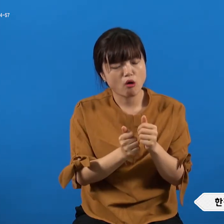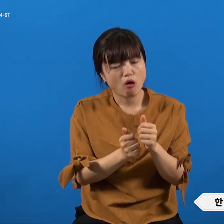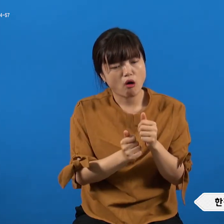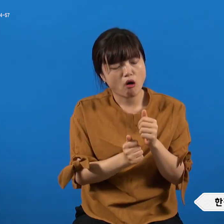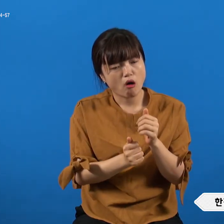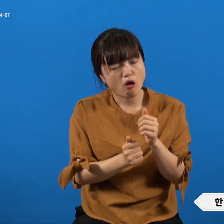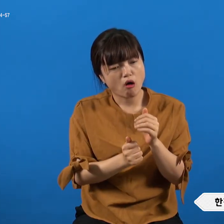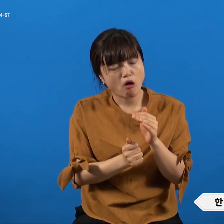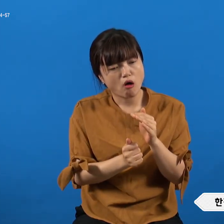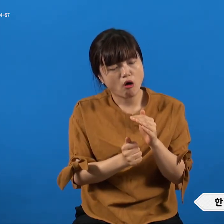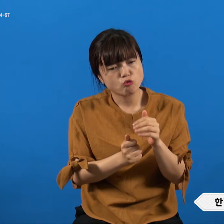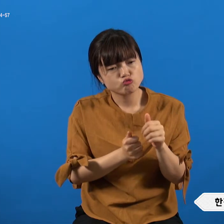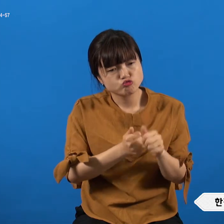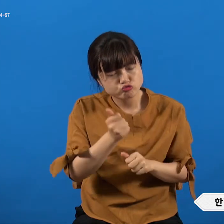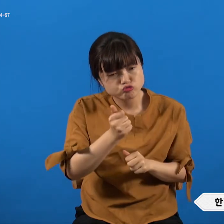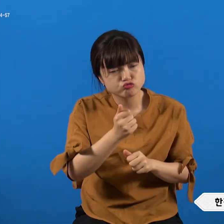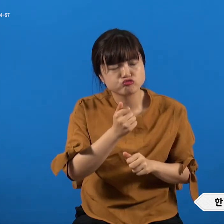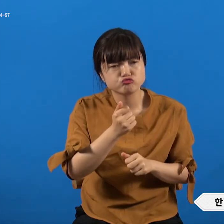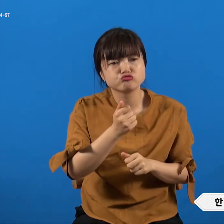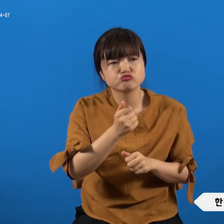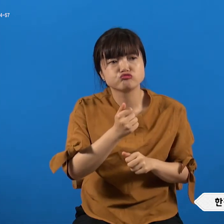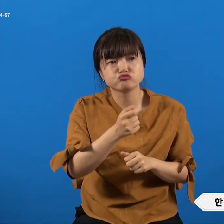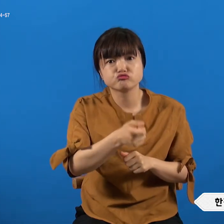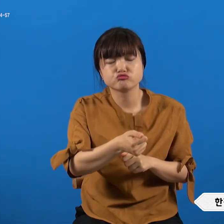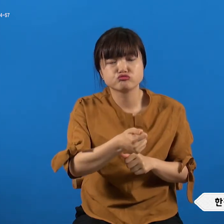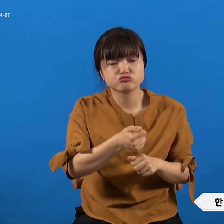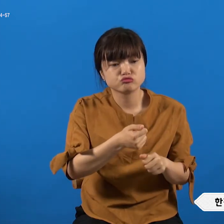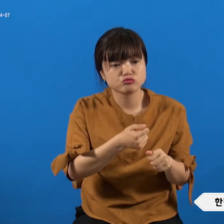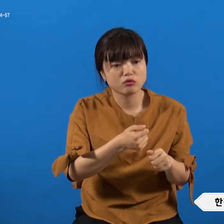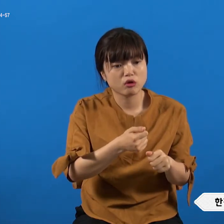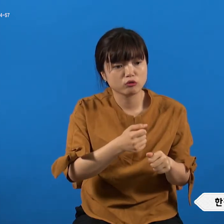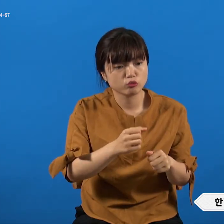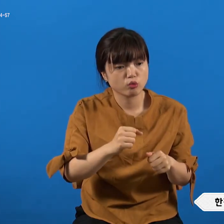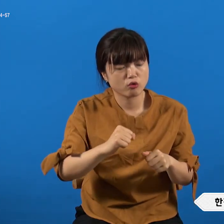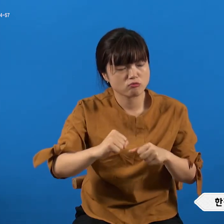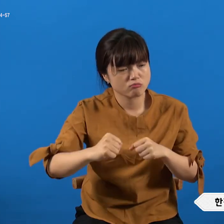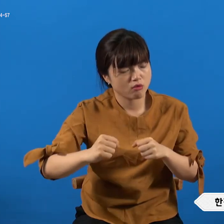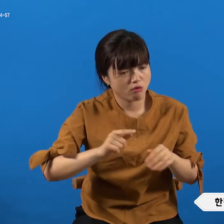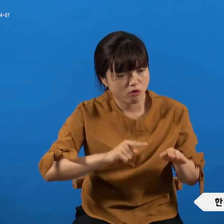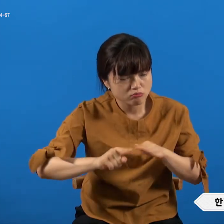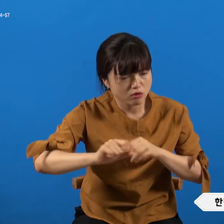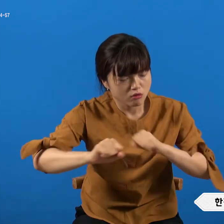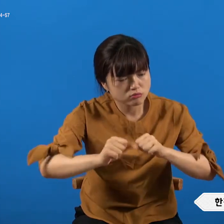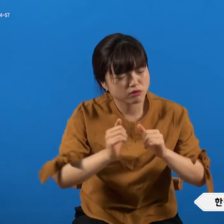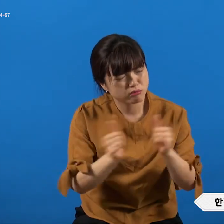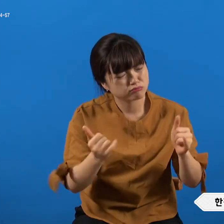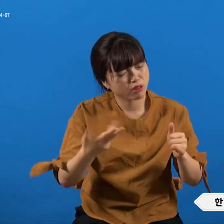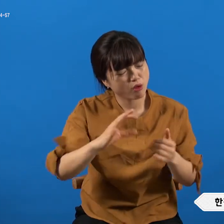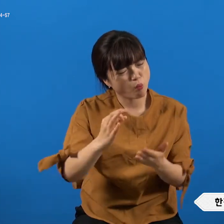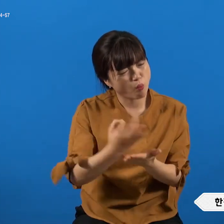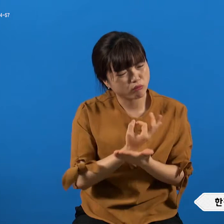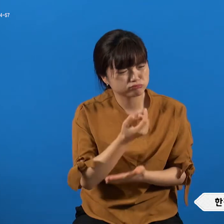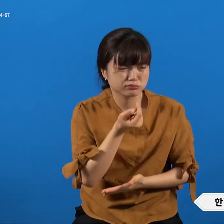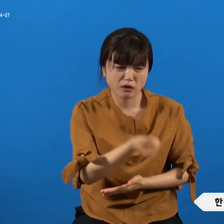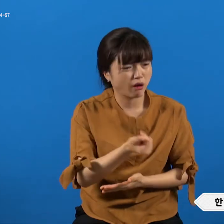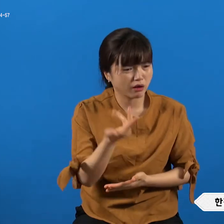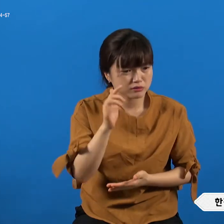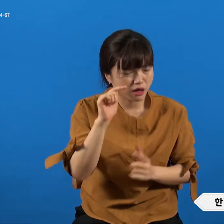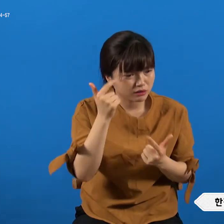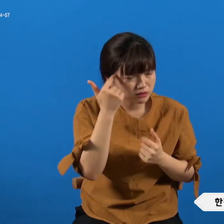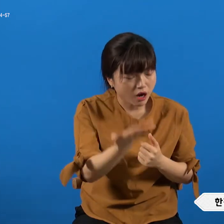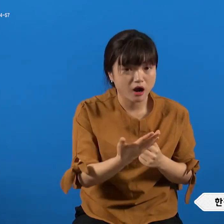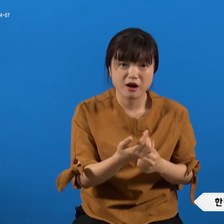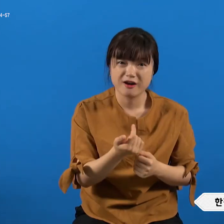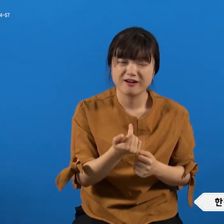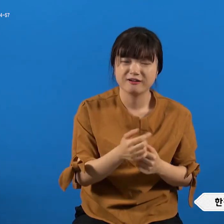사람인데 그 실력에 비하면 지금 애리조나에서 받는 연봉이 너무 적다고 생각지 않습니까? 커트 실링이